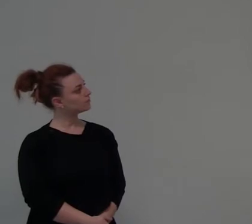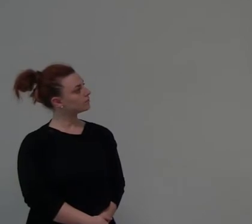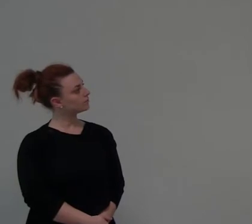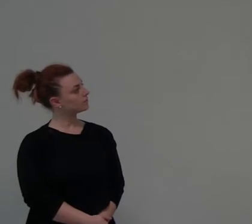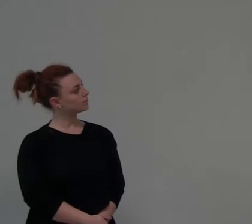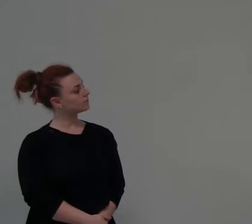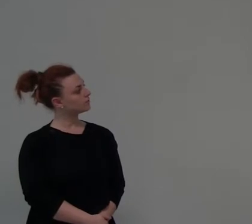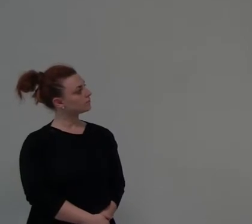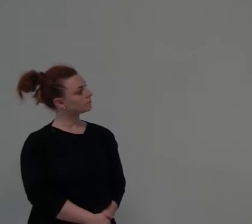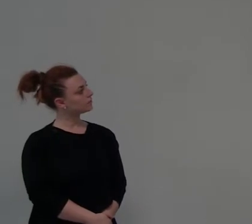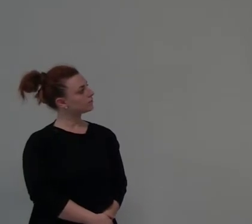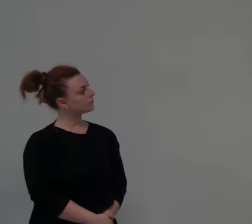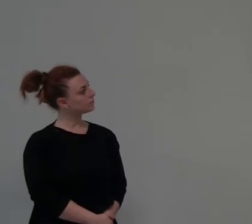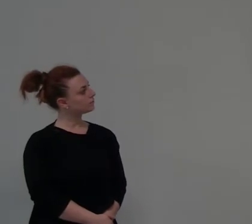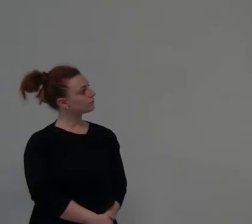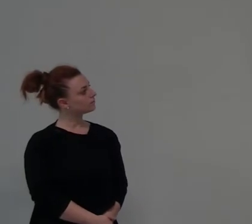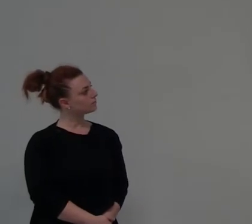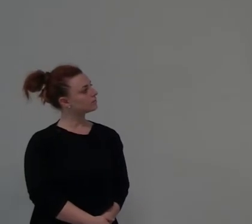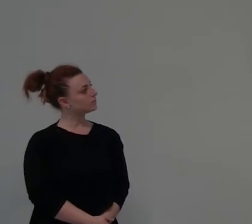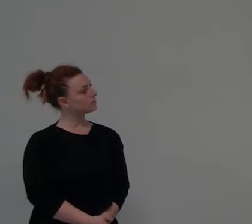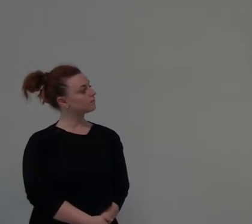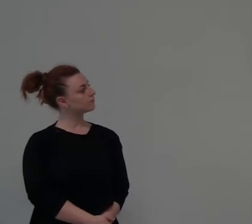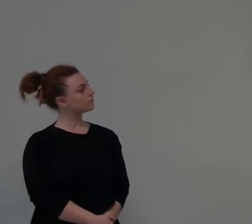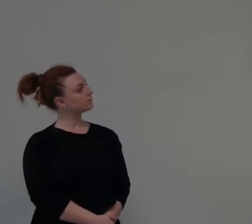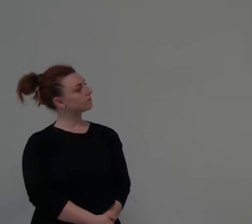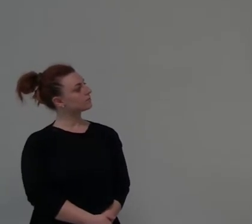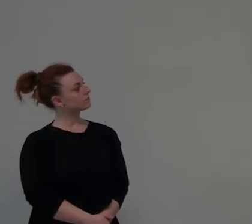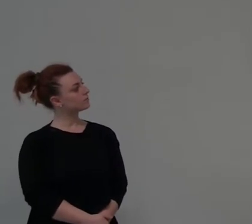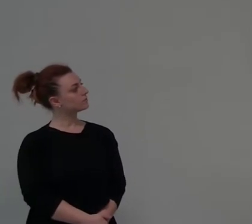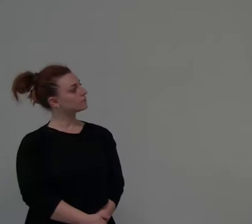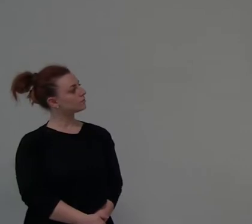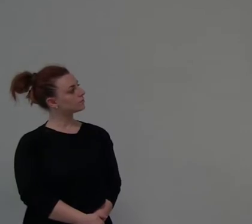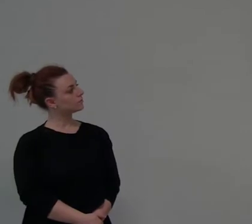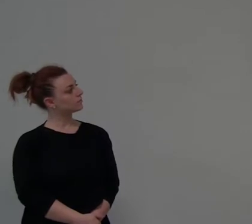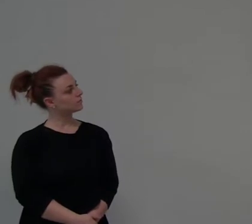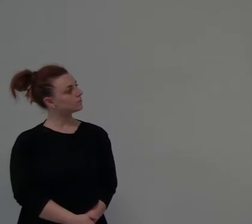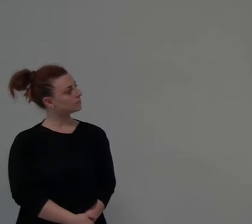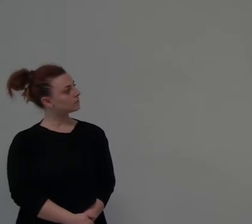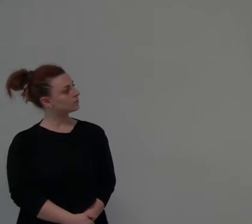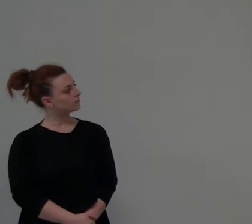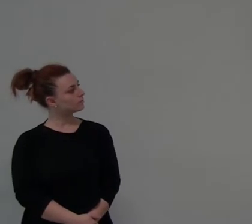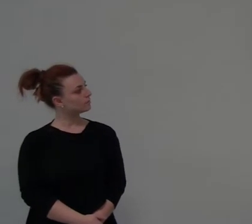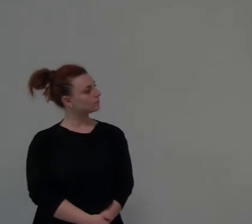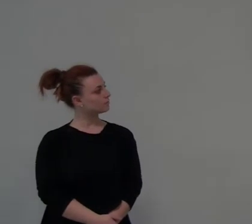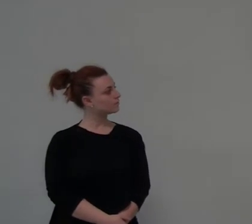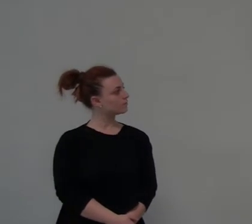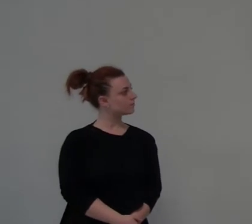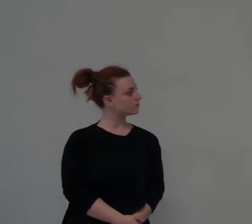Dio, gettati giù, perché sta scritto, egli darà ordini ai suoi angeli a tuo riguardo, ed